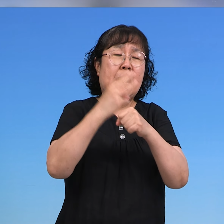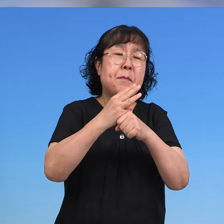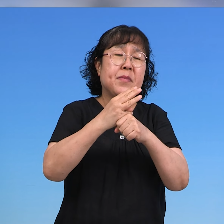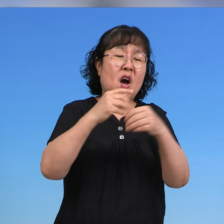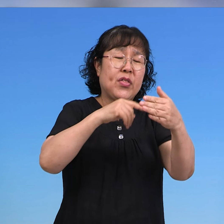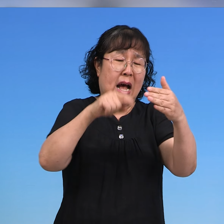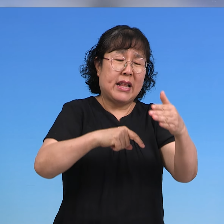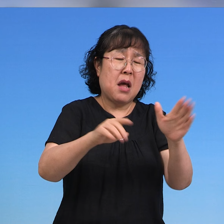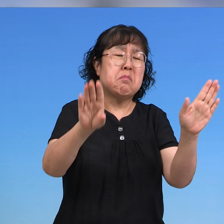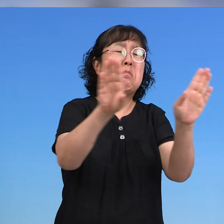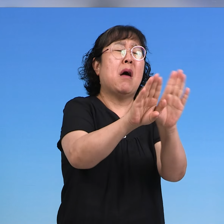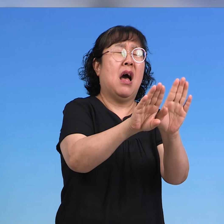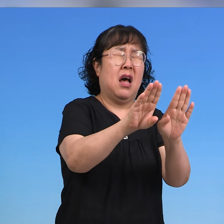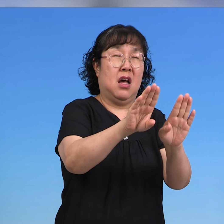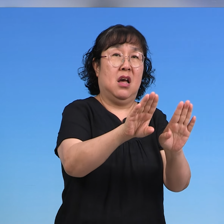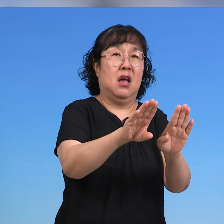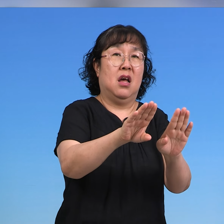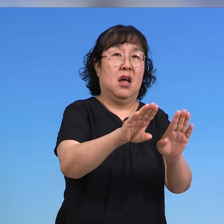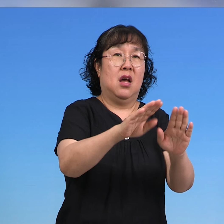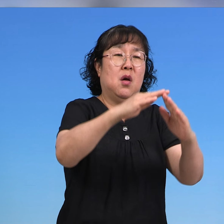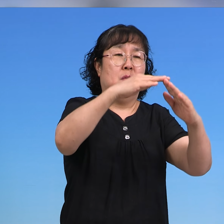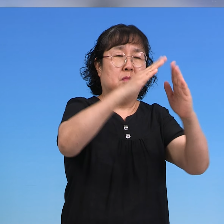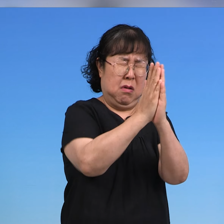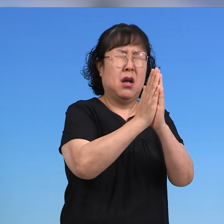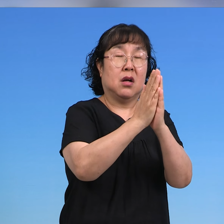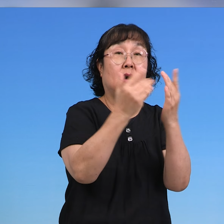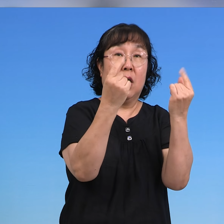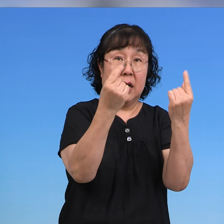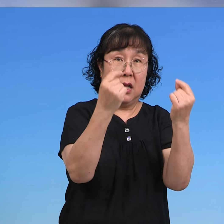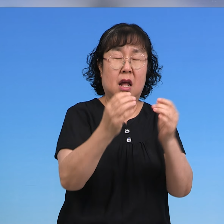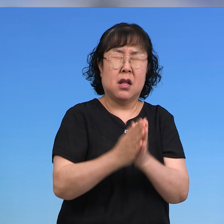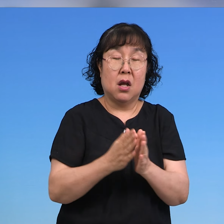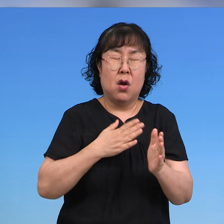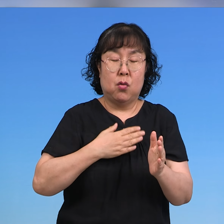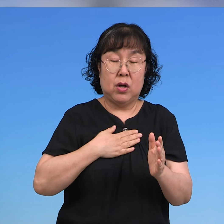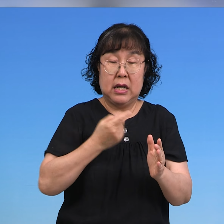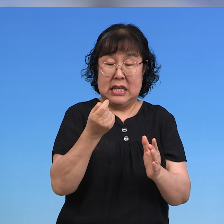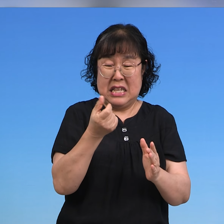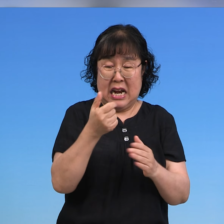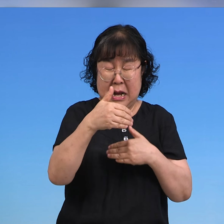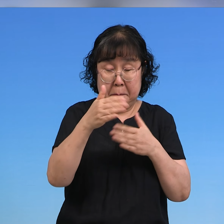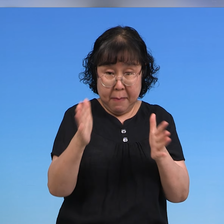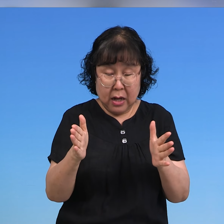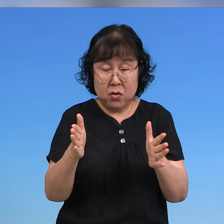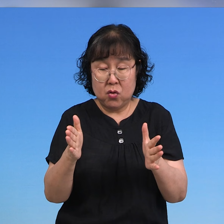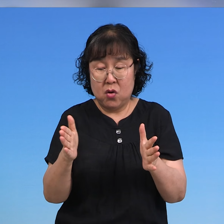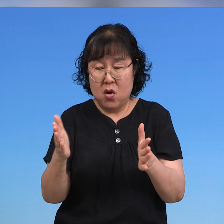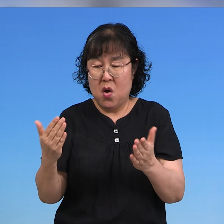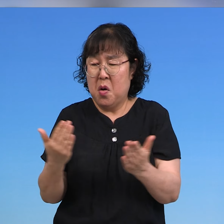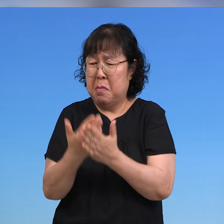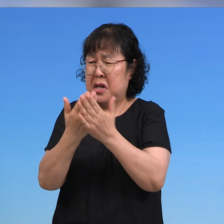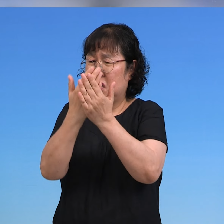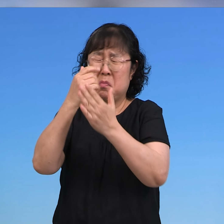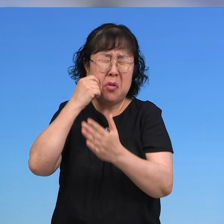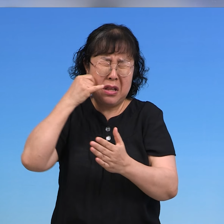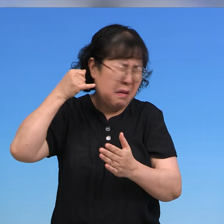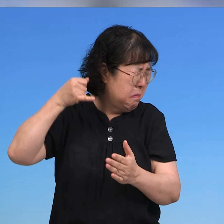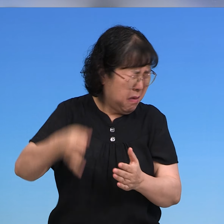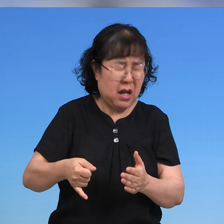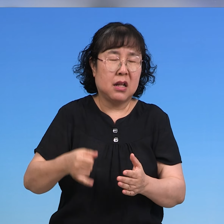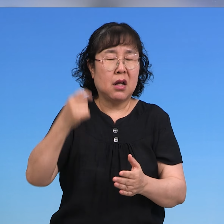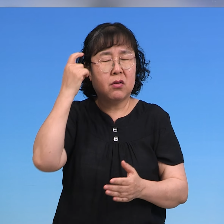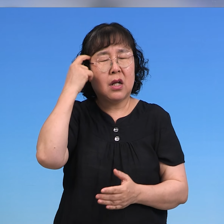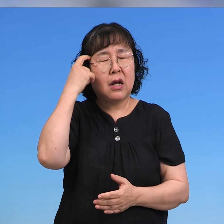우리 다락방 이래갖고는 이게 뭐 부흥 절대 기대도 하면 안 돼, 이게 다 지금 바늘을 몽둥이로 생각하는 거거든요.